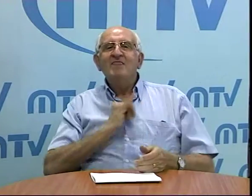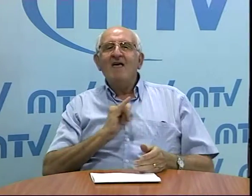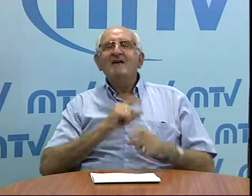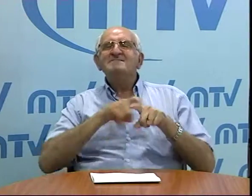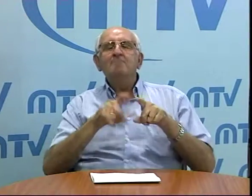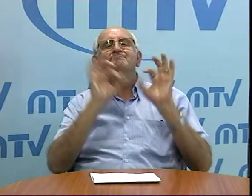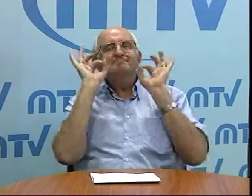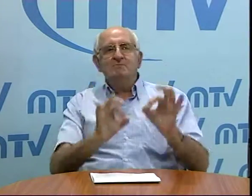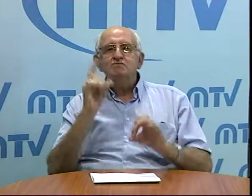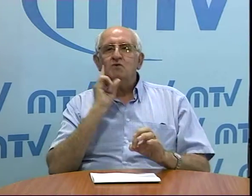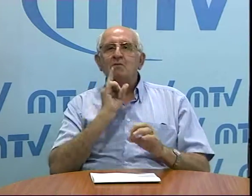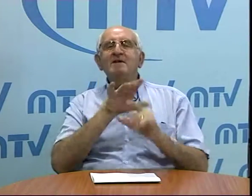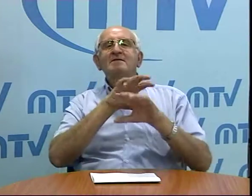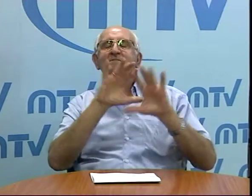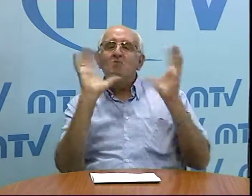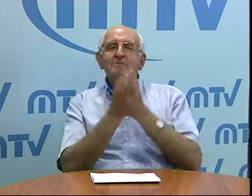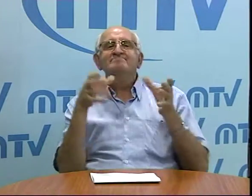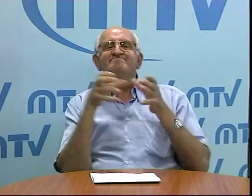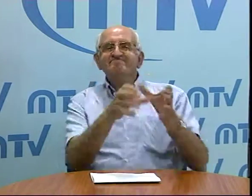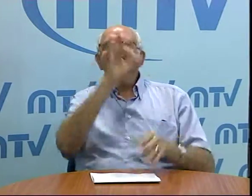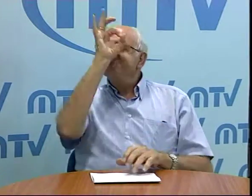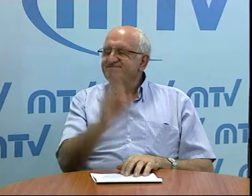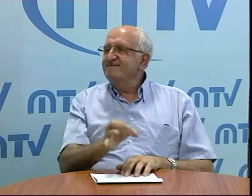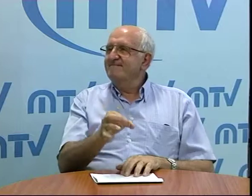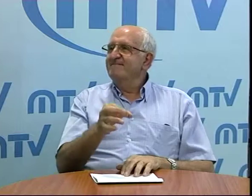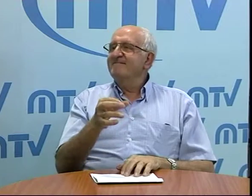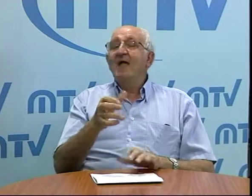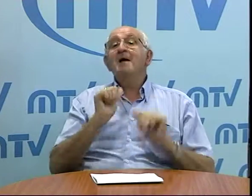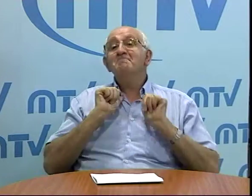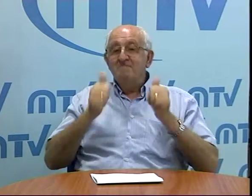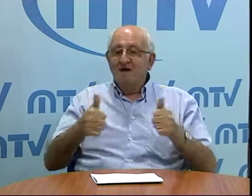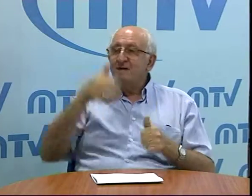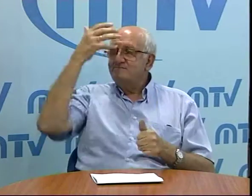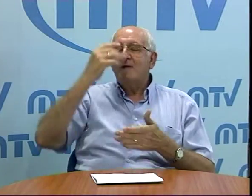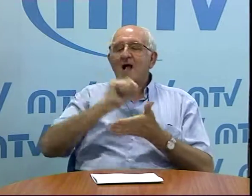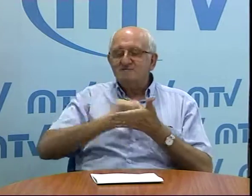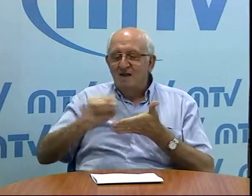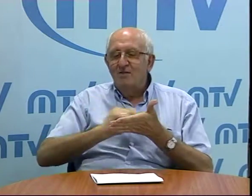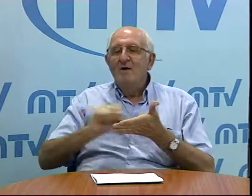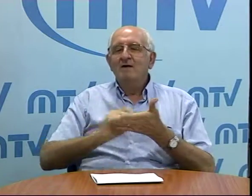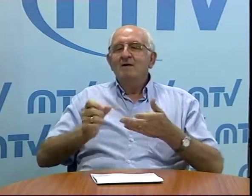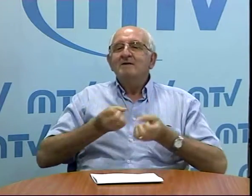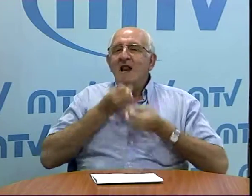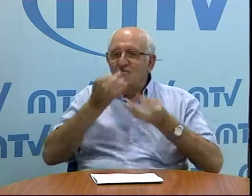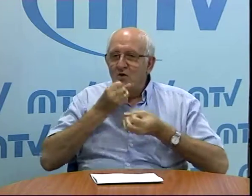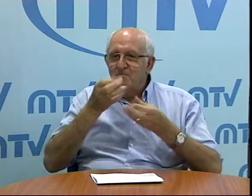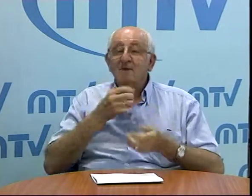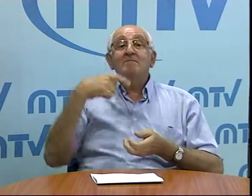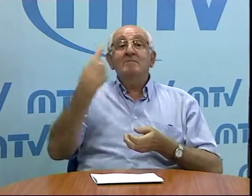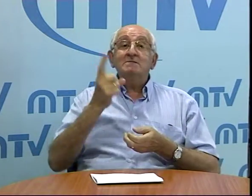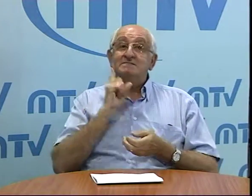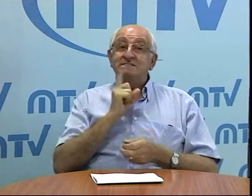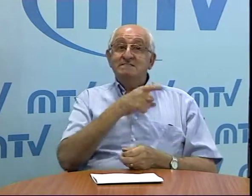toda esa serie de signos, y entonces fue cuando realmente descubrió que las personas sordas tenían su identidad y tenían